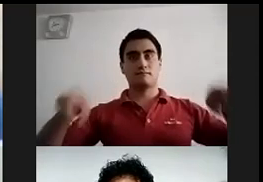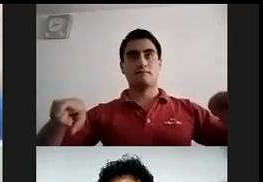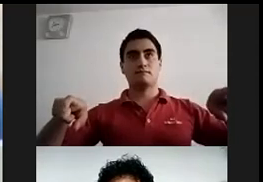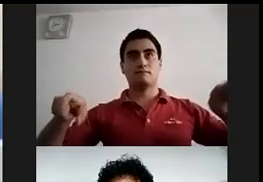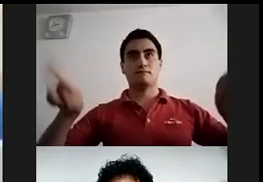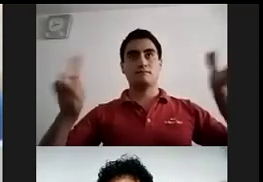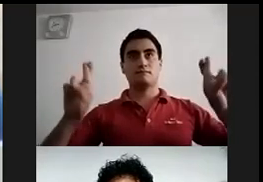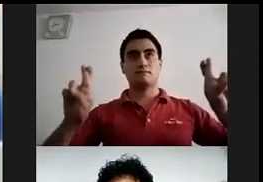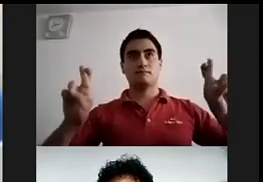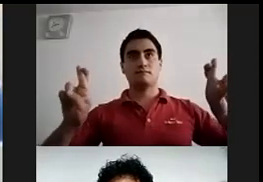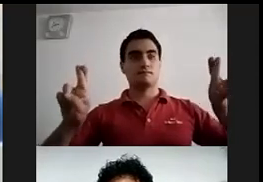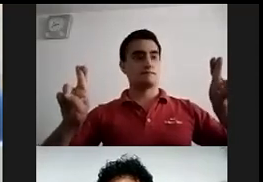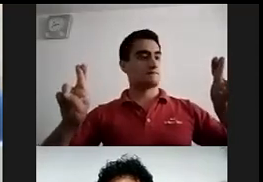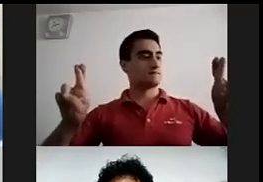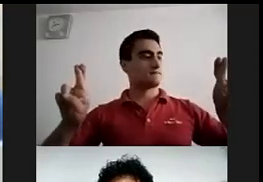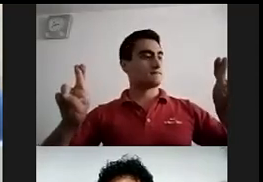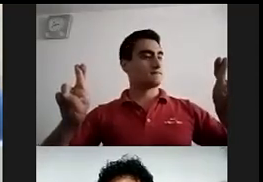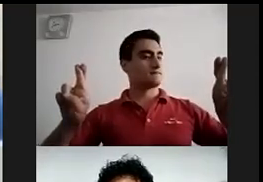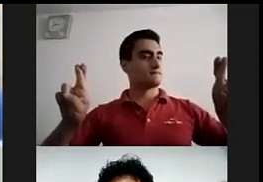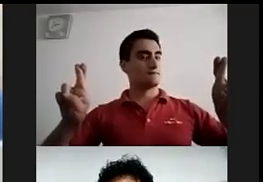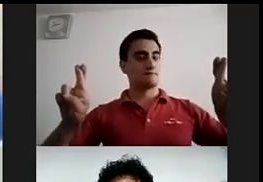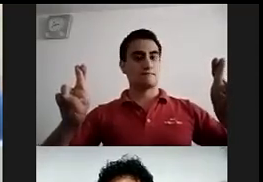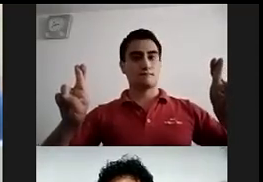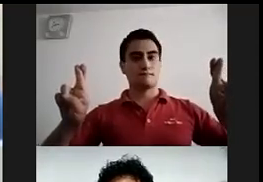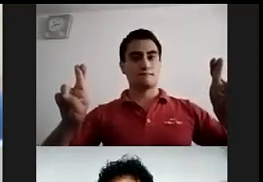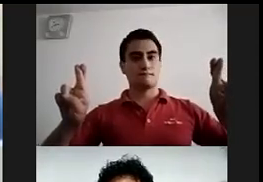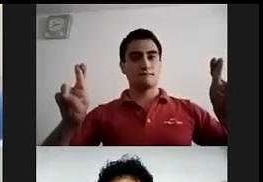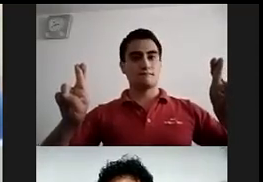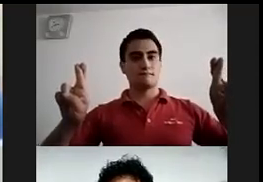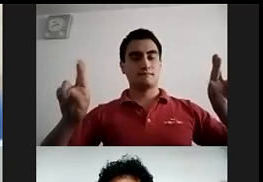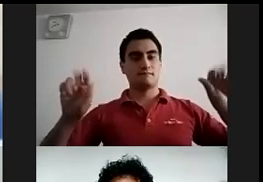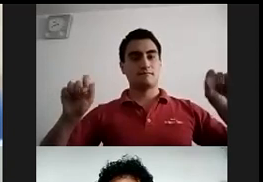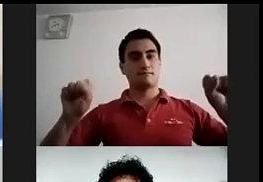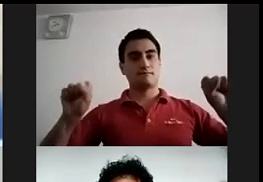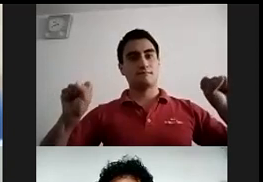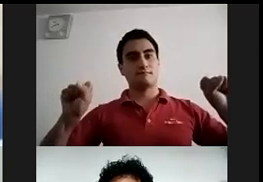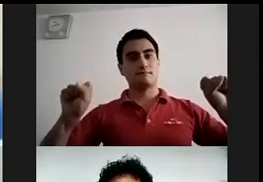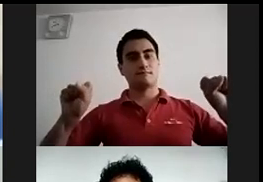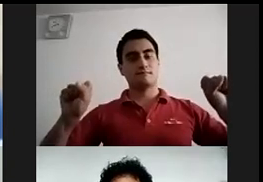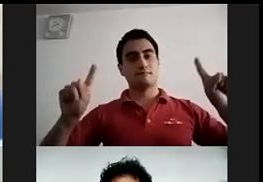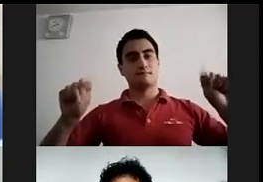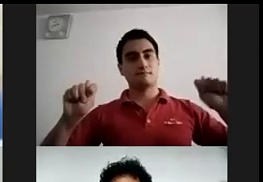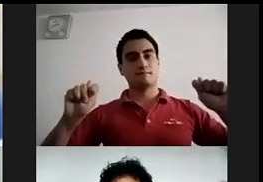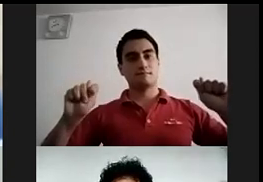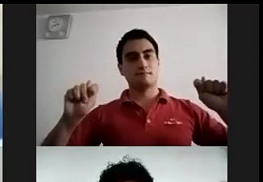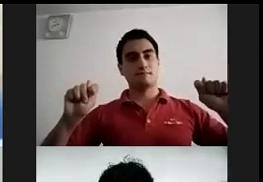pregunta? Yo tengo una duda. Sí. Bueno, es que he visto que la Q se hace así.